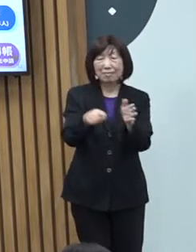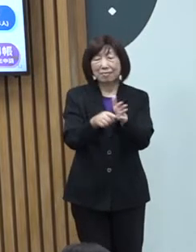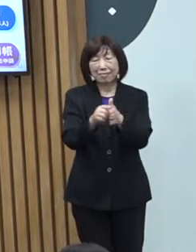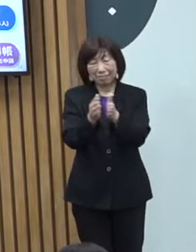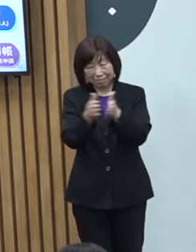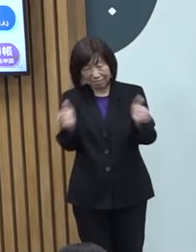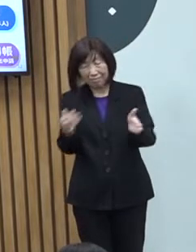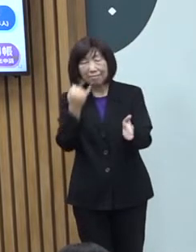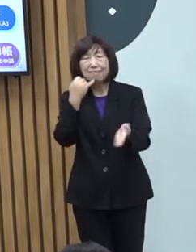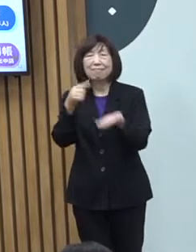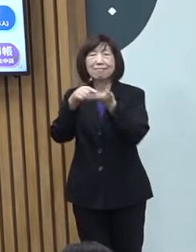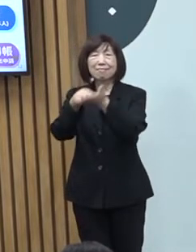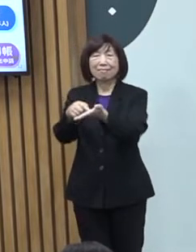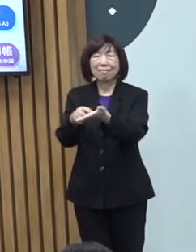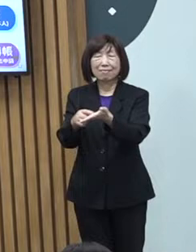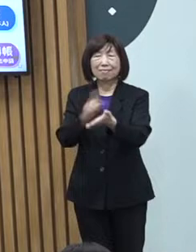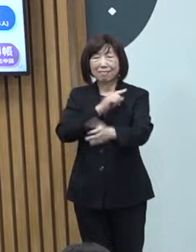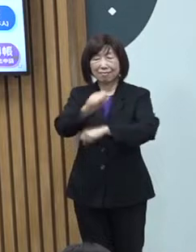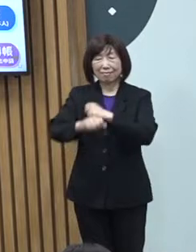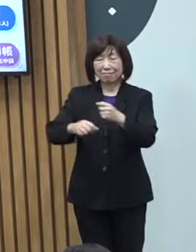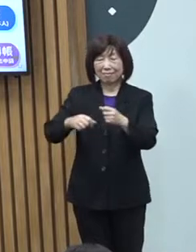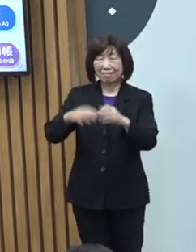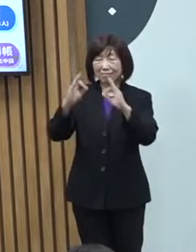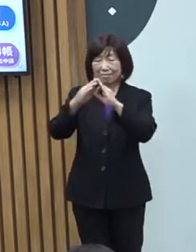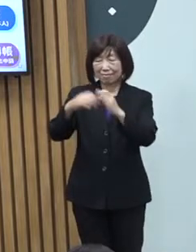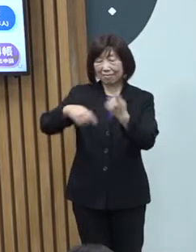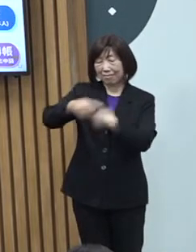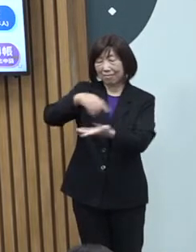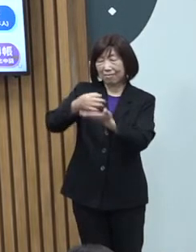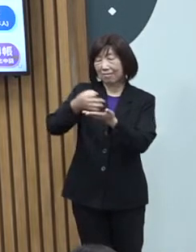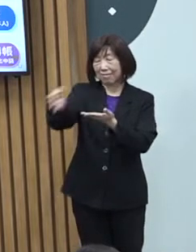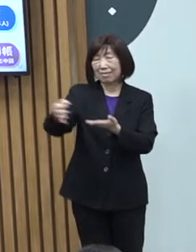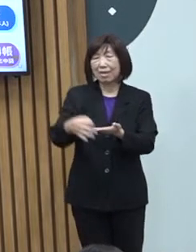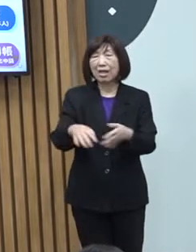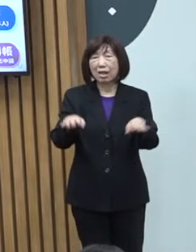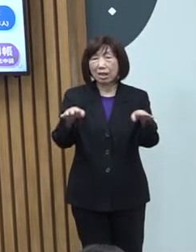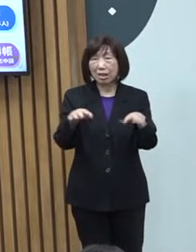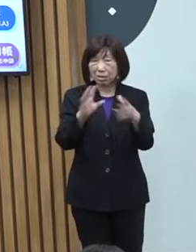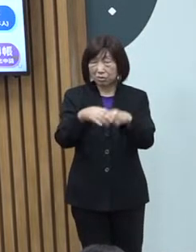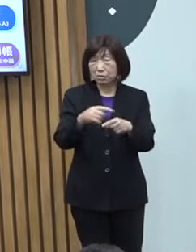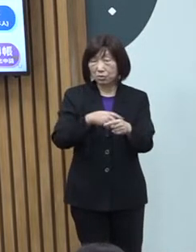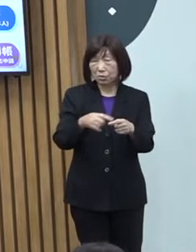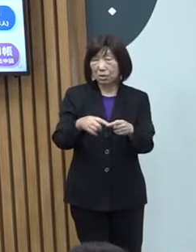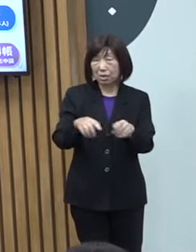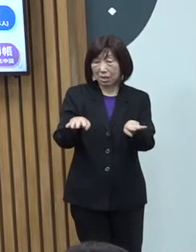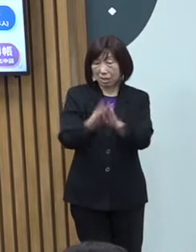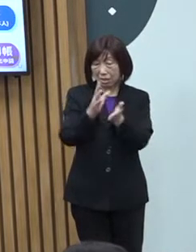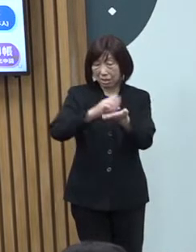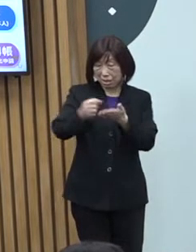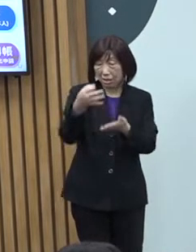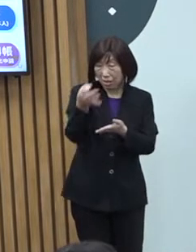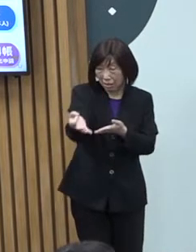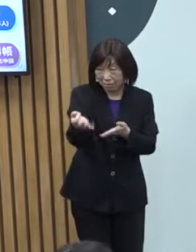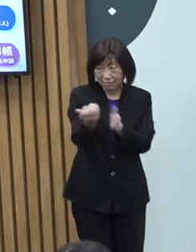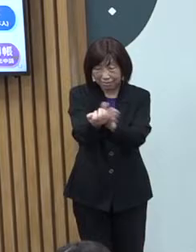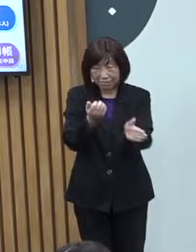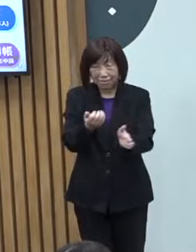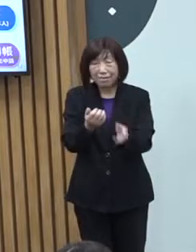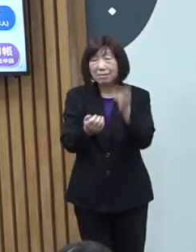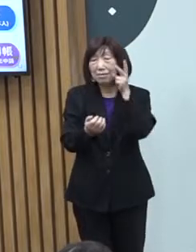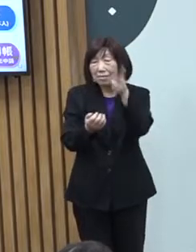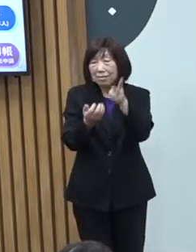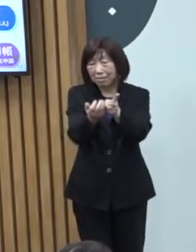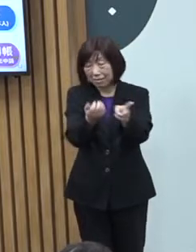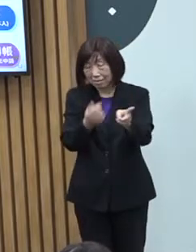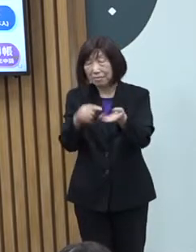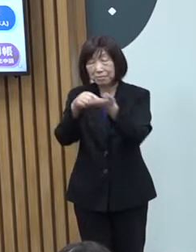账。那要申请这种方式转账的话呢，是要在开征2个月前来申请哈。那这种方式的话，在扣